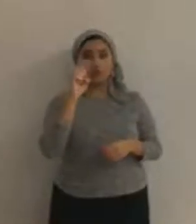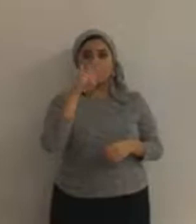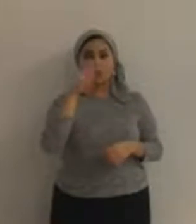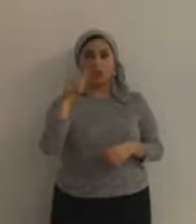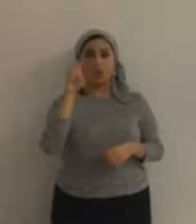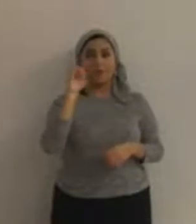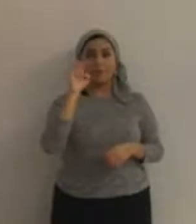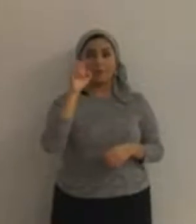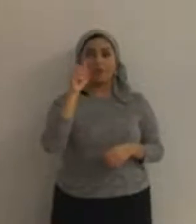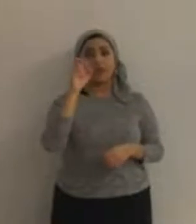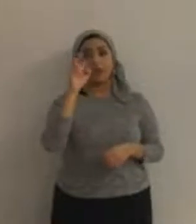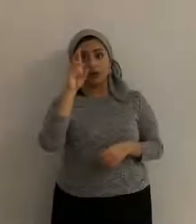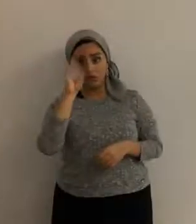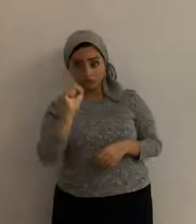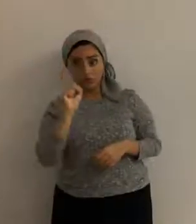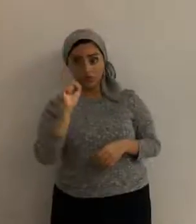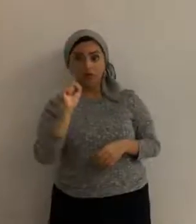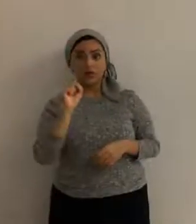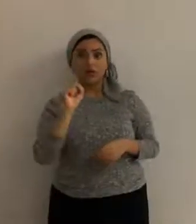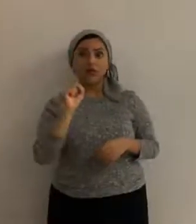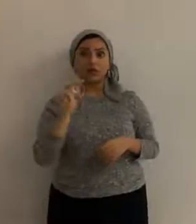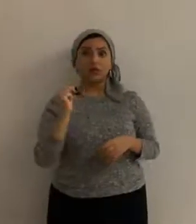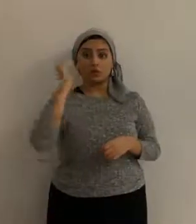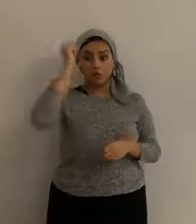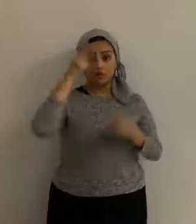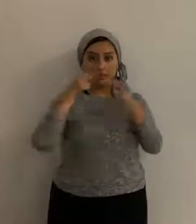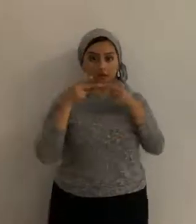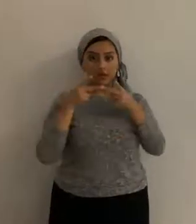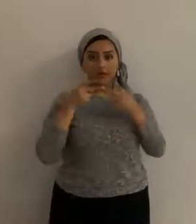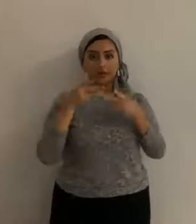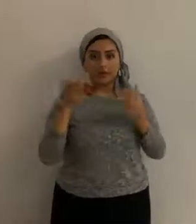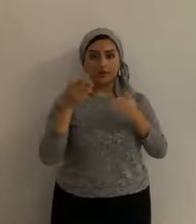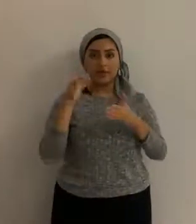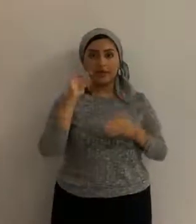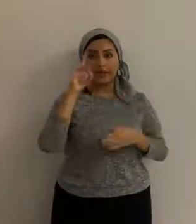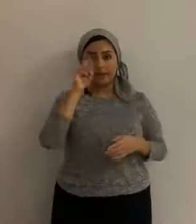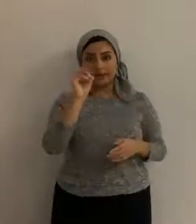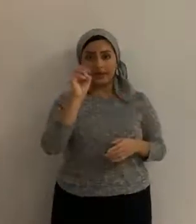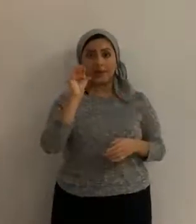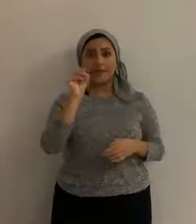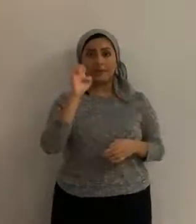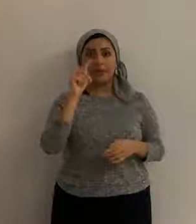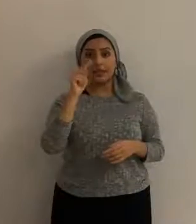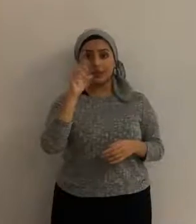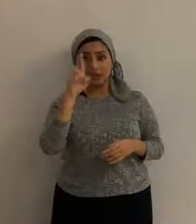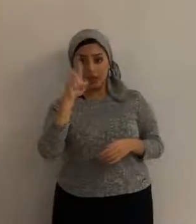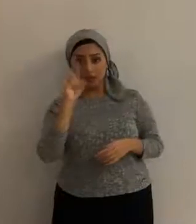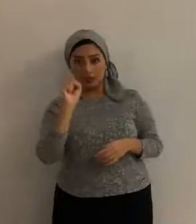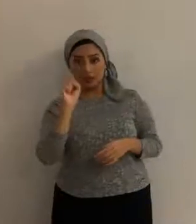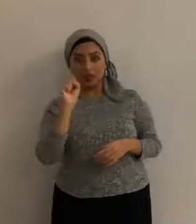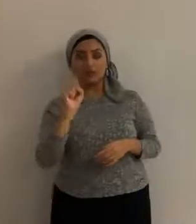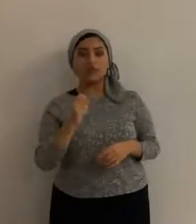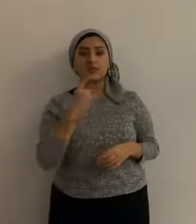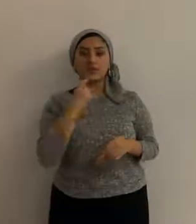metros. Su lado norte, casi 80 metros. ¿Verdad? Vuelvo a insistir, son medidas